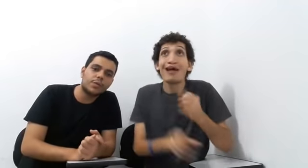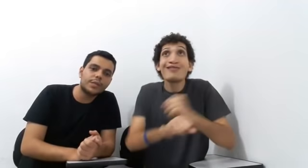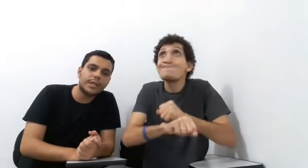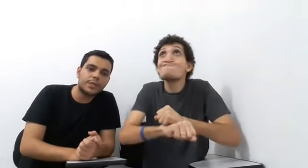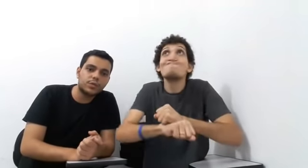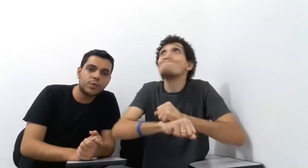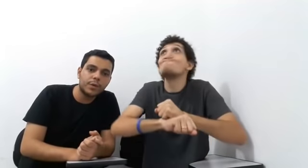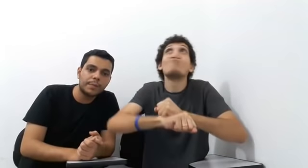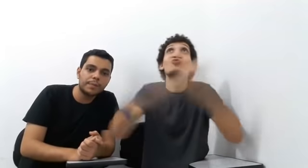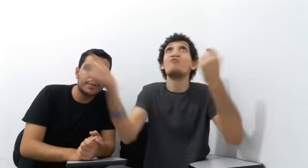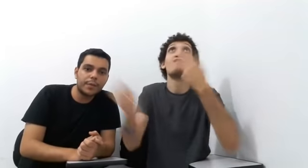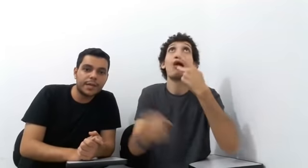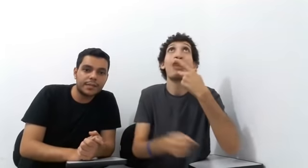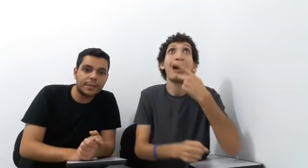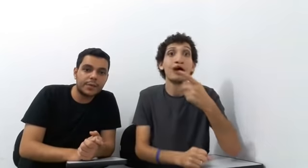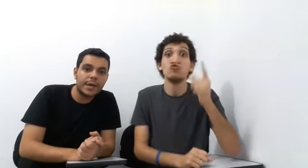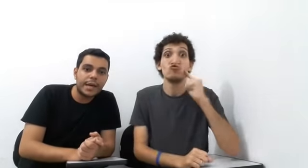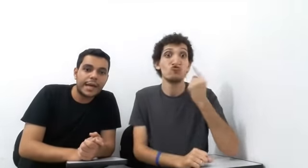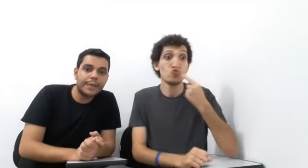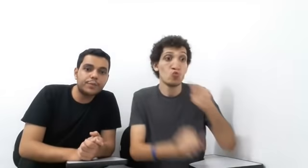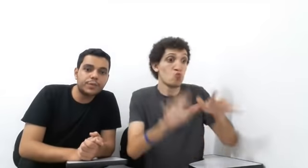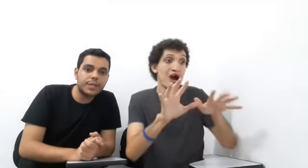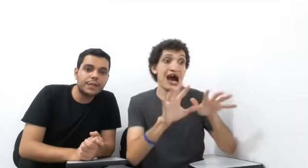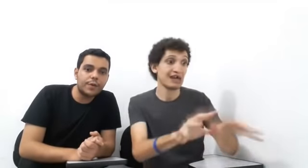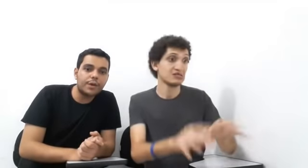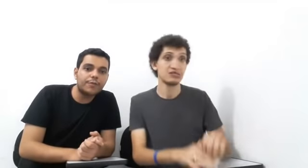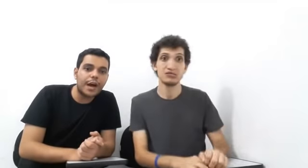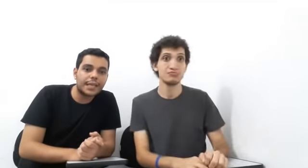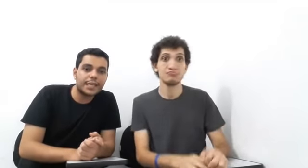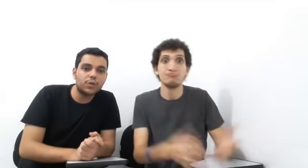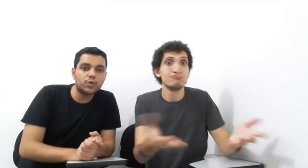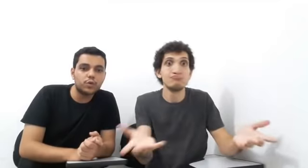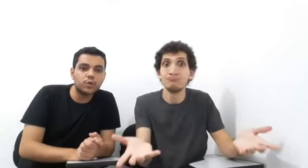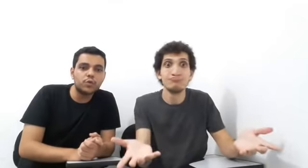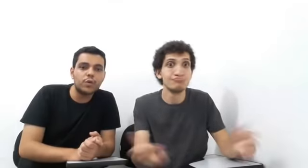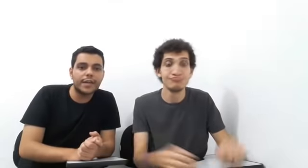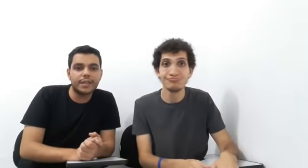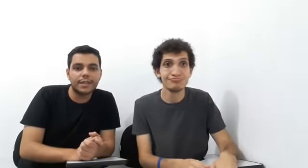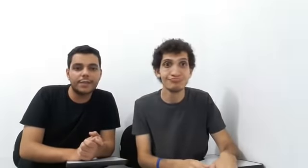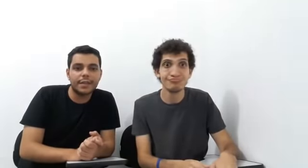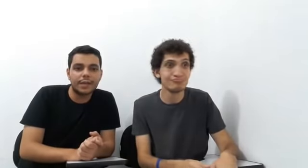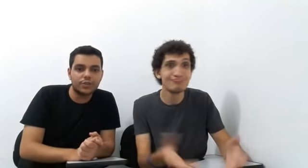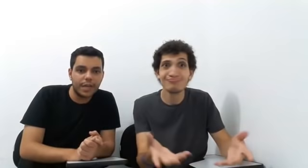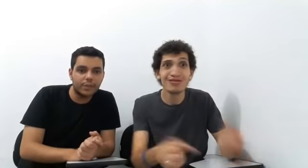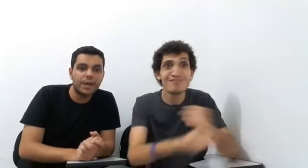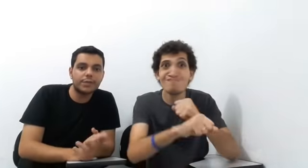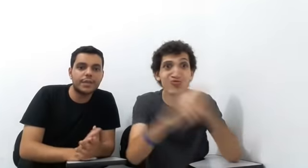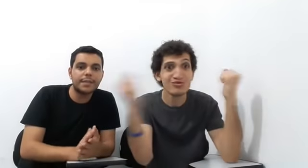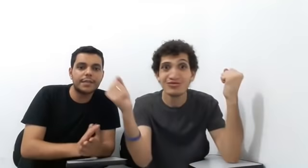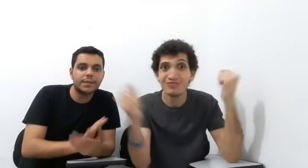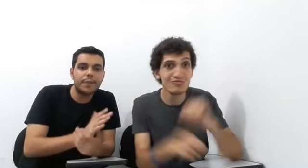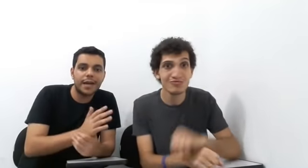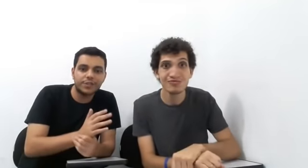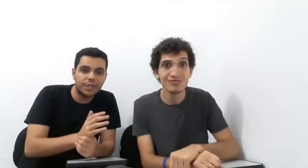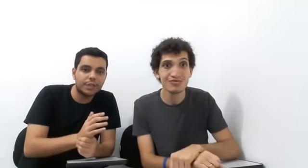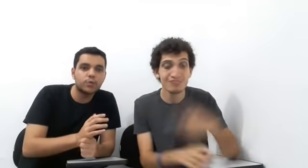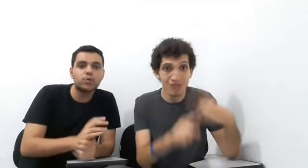comunidade surda. Por exemplo, é impossível eu falar que o surdo é de determinado jeito, eu estabelecer um paradigma. Os surdos